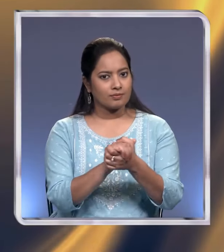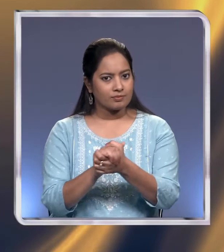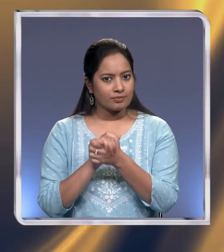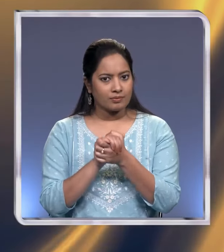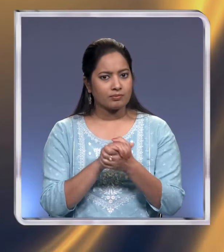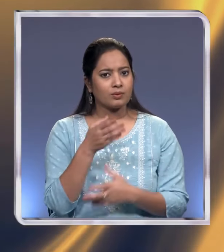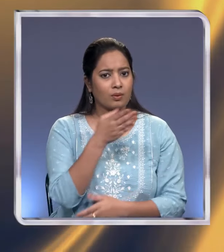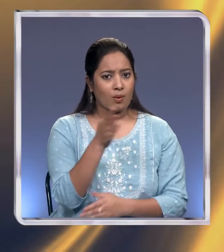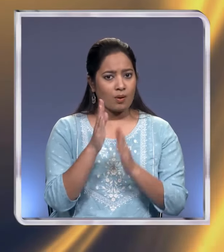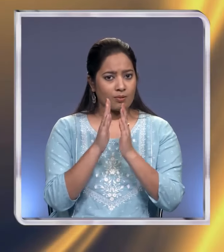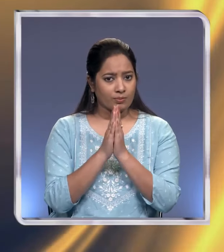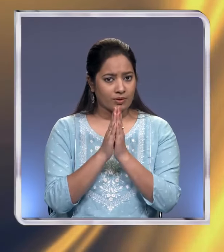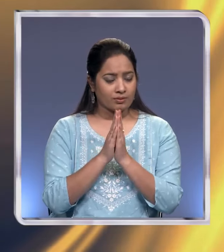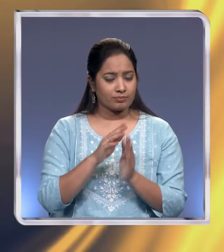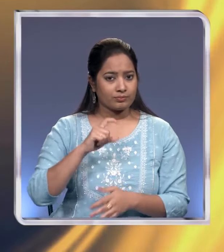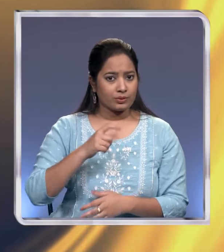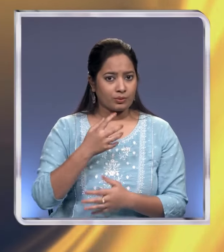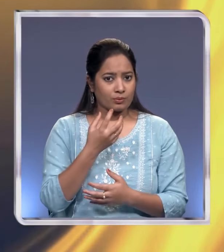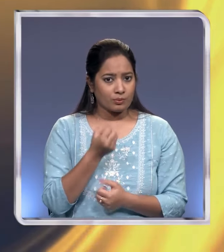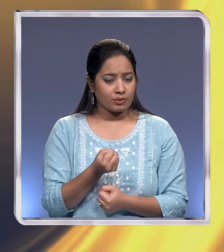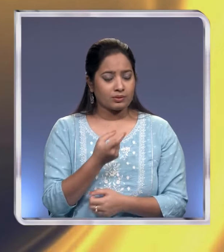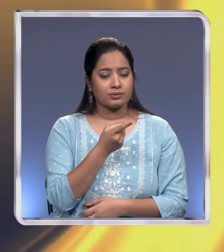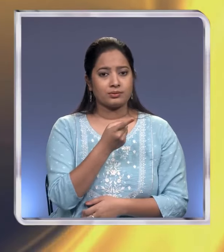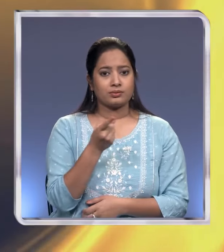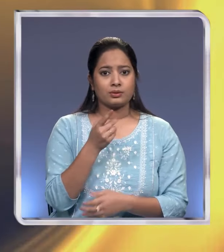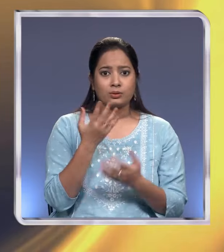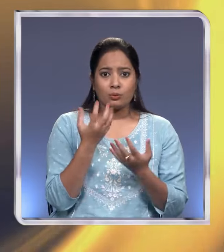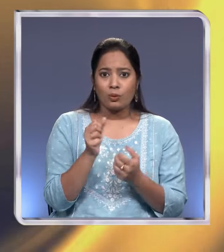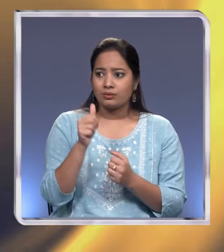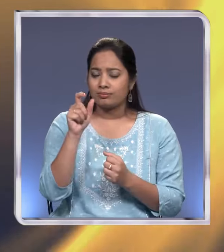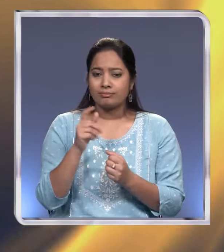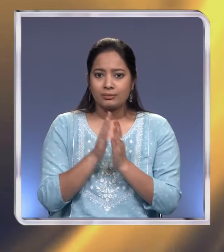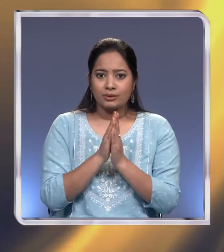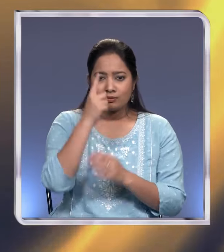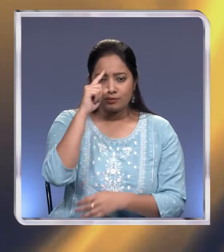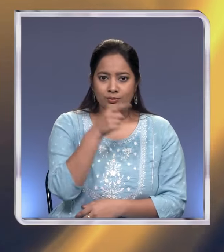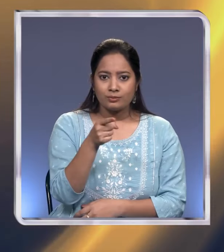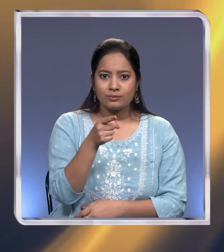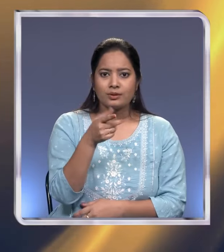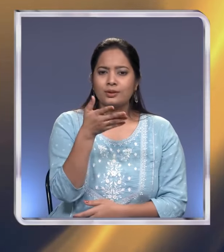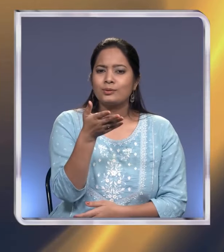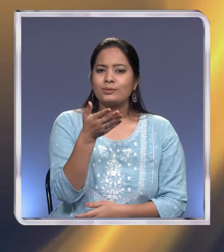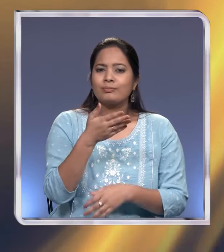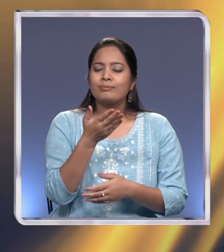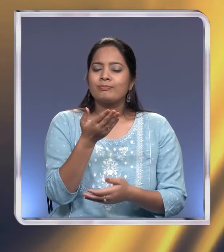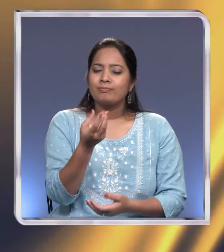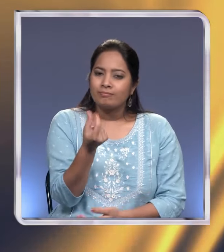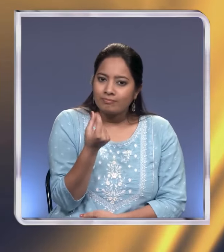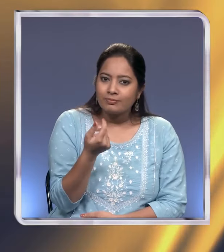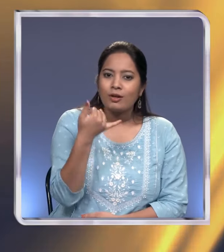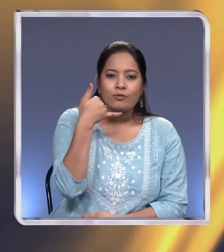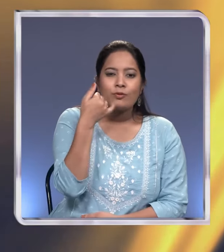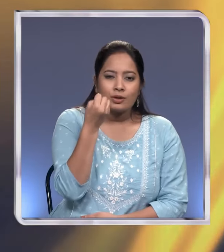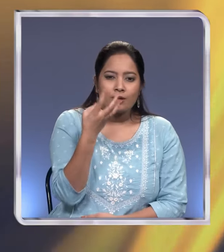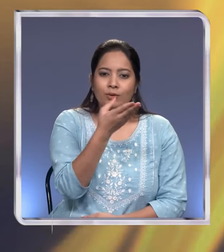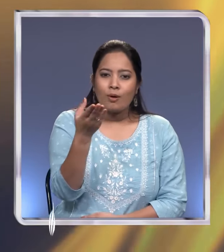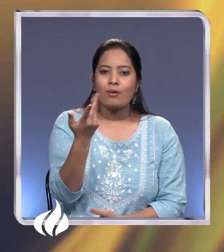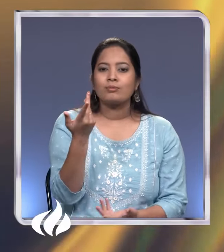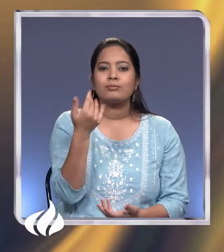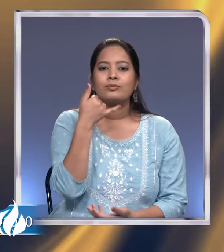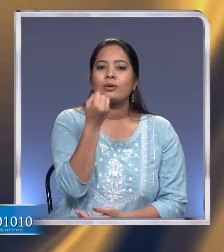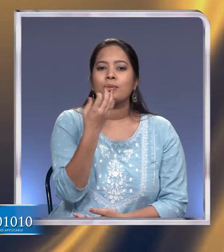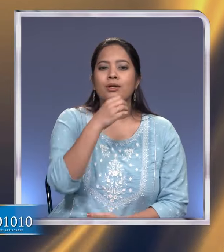दोस्तों, अगर आप भी प्रेयर चाहते हैं, आप भी चाहते हैं कि कोई आपके लिए प्रार्थना करे, तो देर किस बात की, जल्दी से फोन